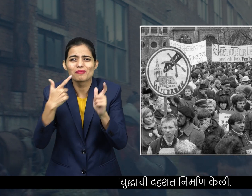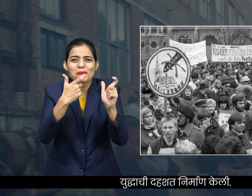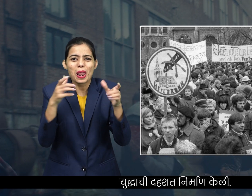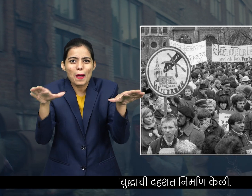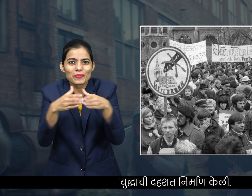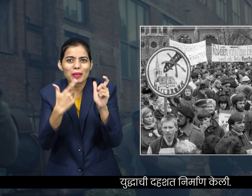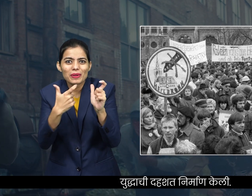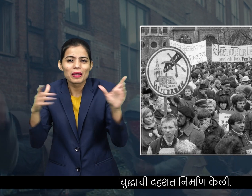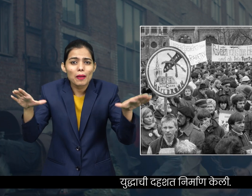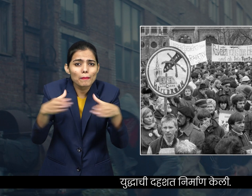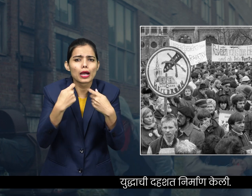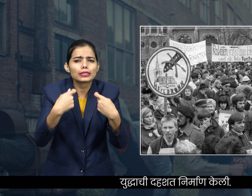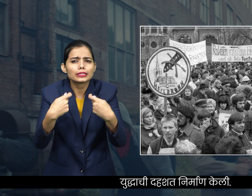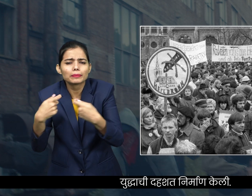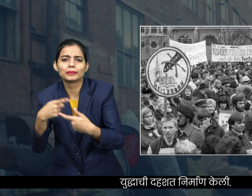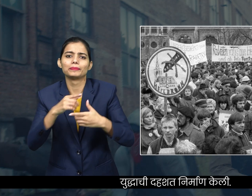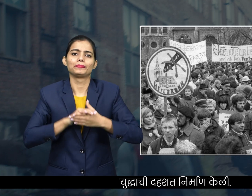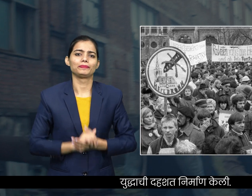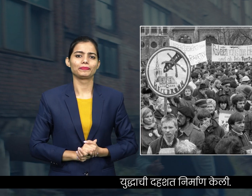निर्माण केली.